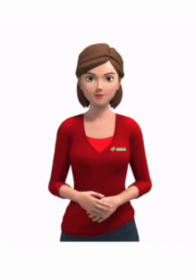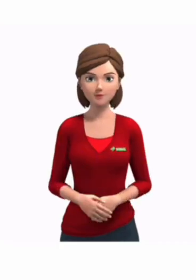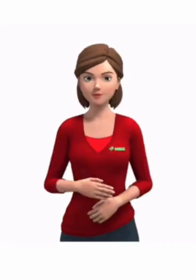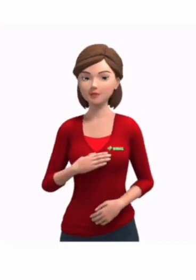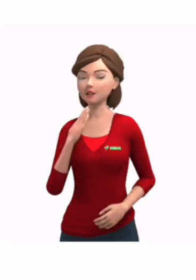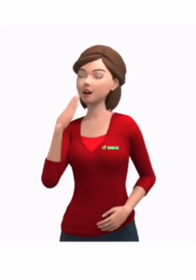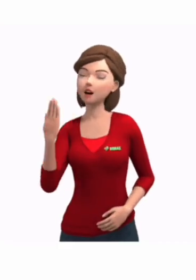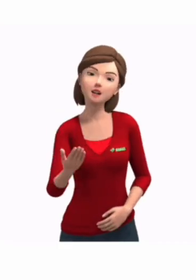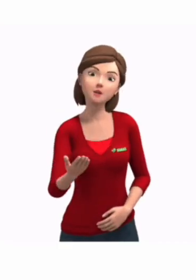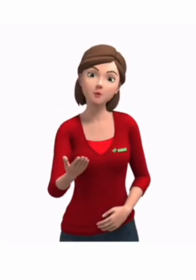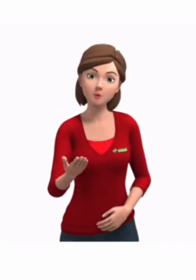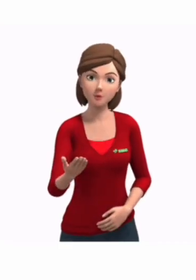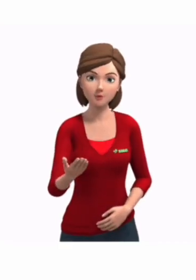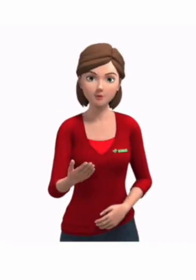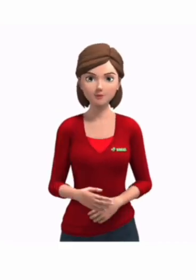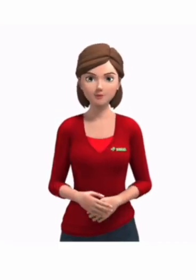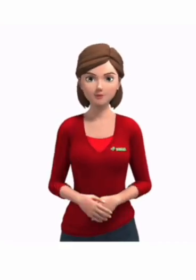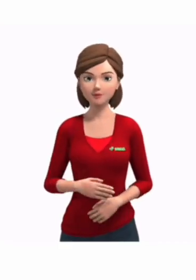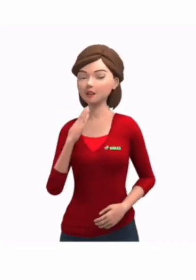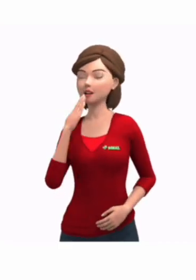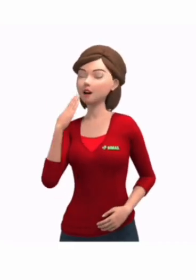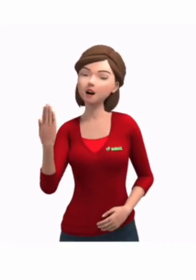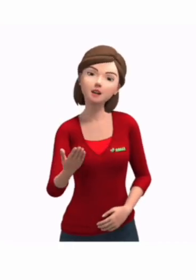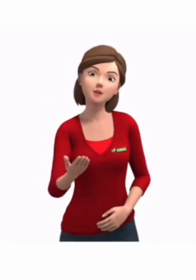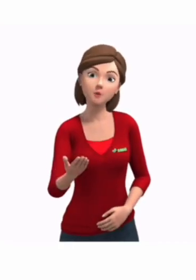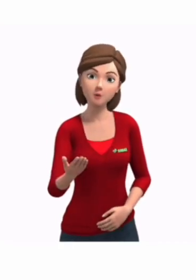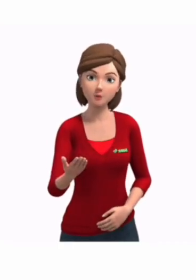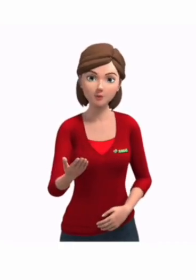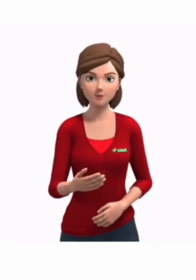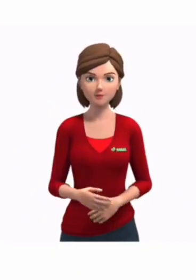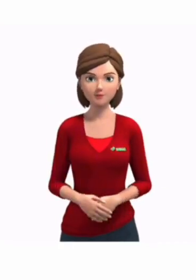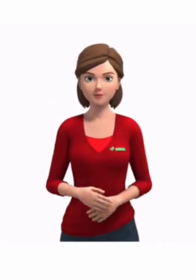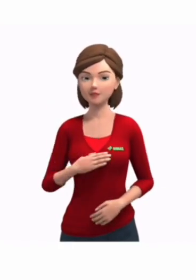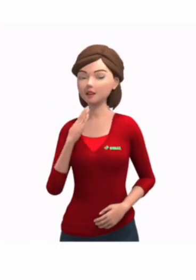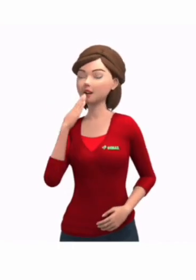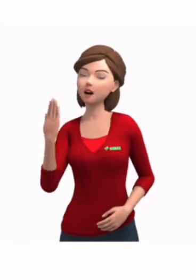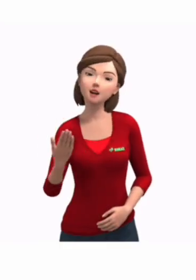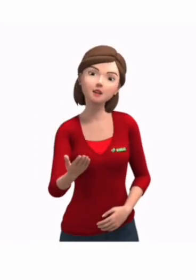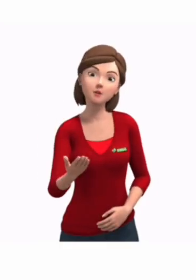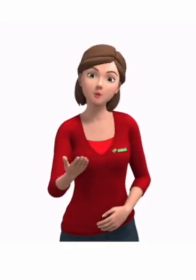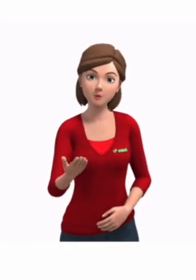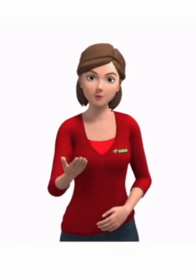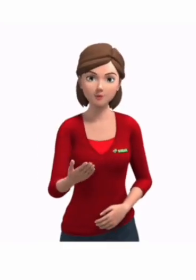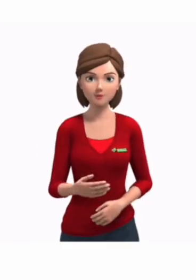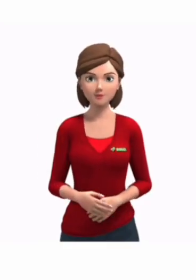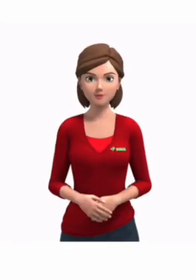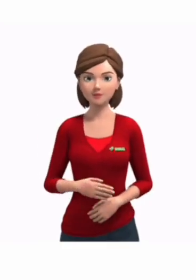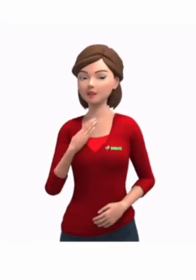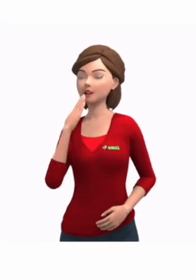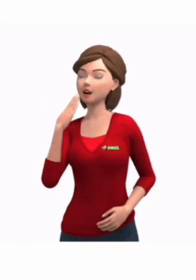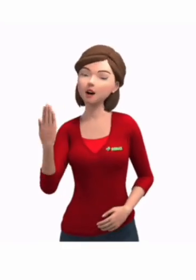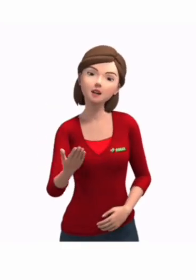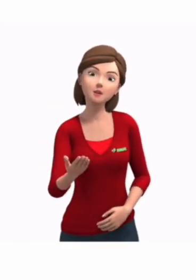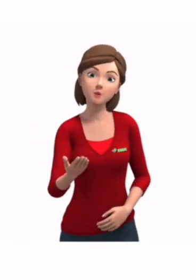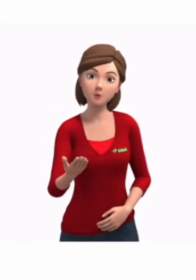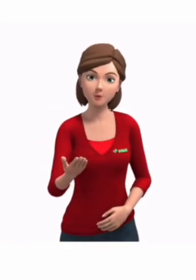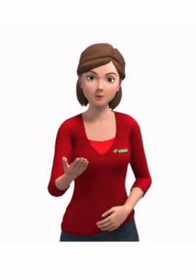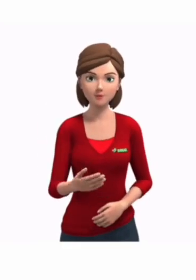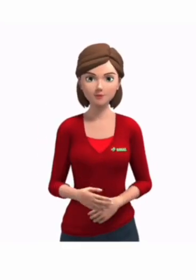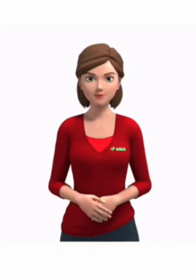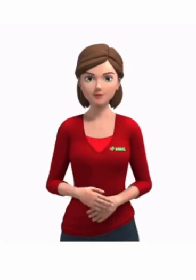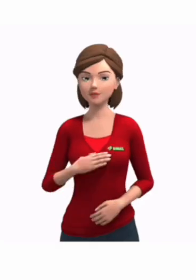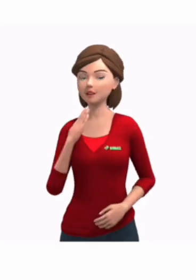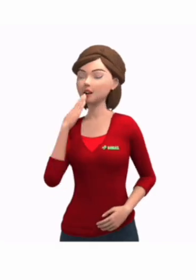parce que les personnes qui construisent l'intelligence artificielle ne connaissent pas le